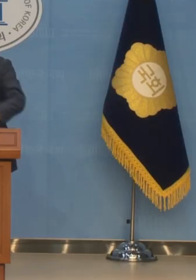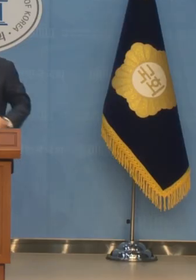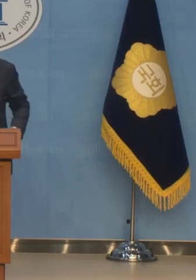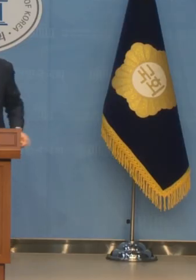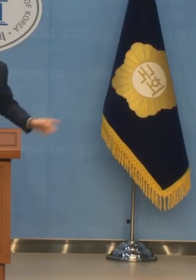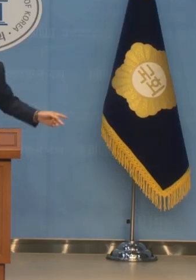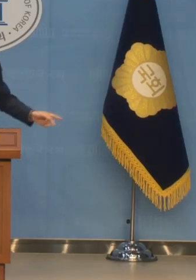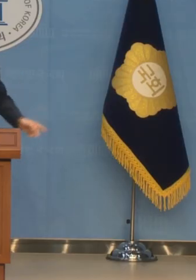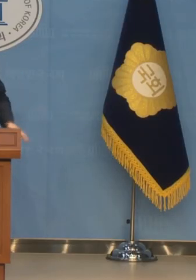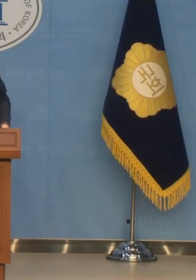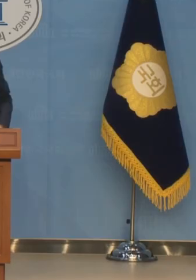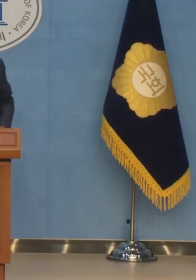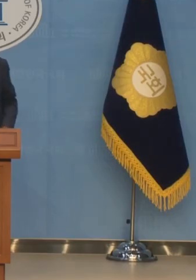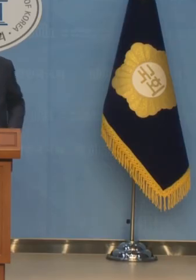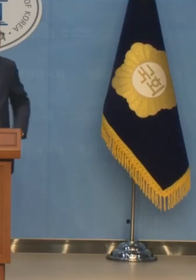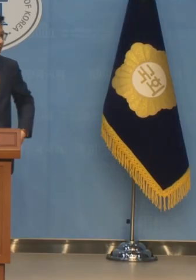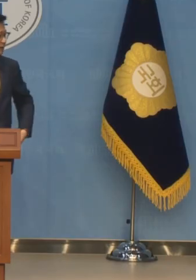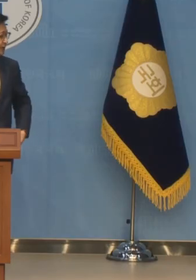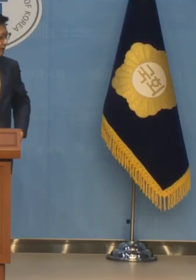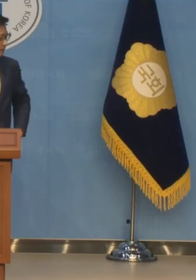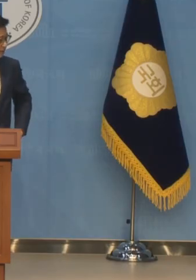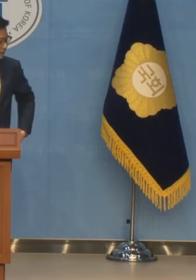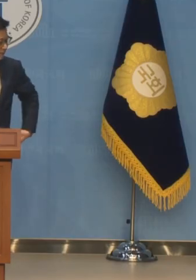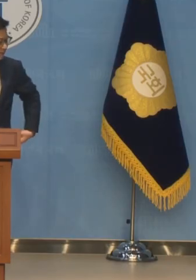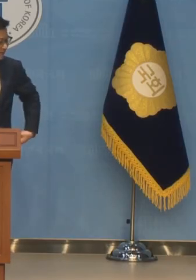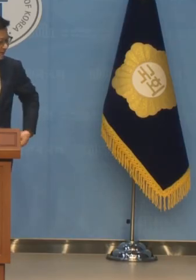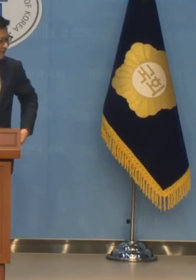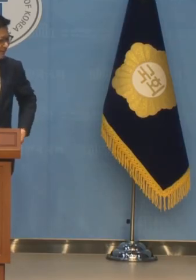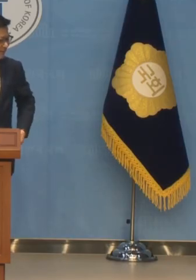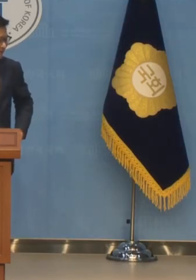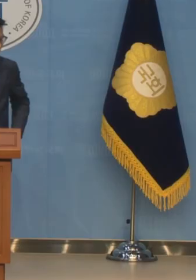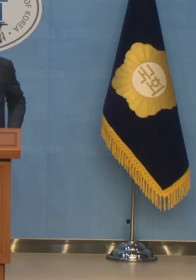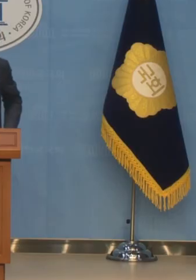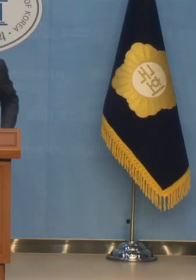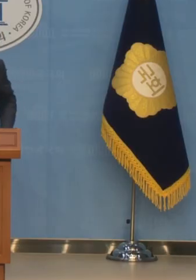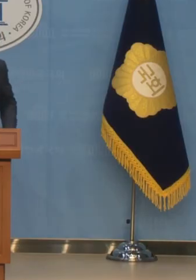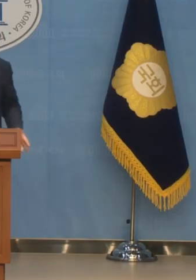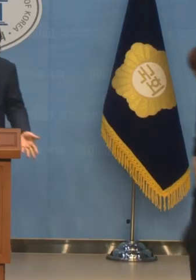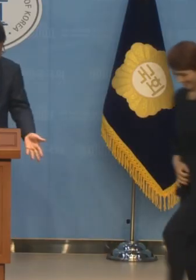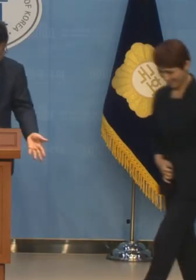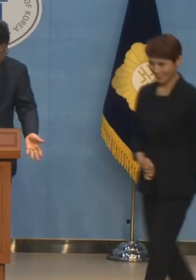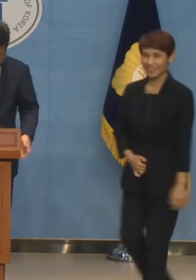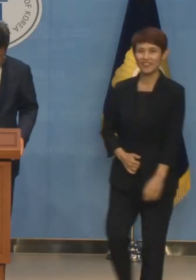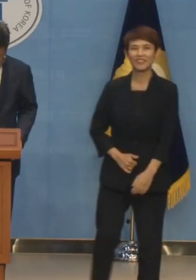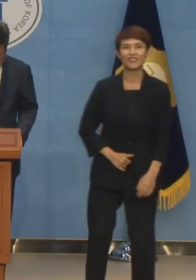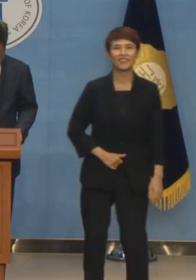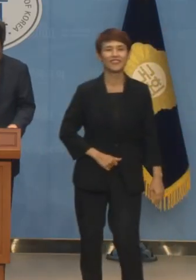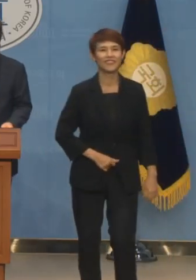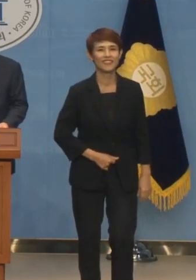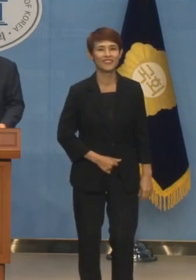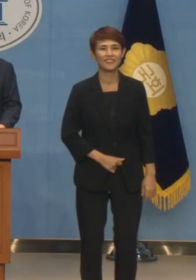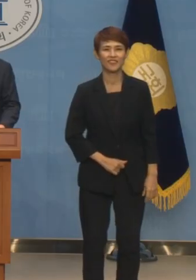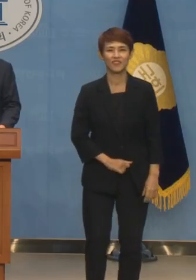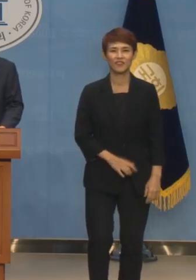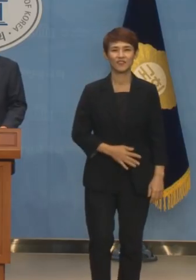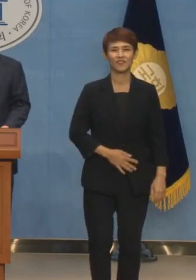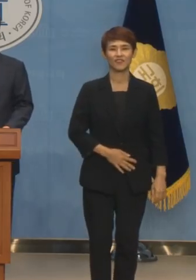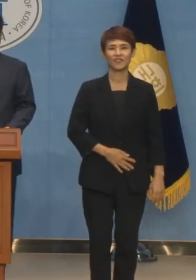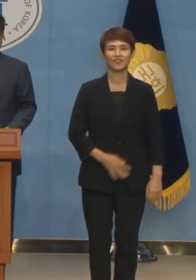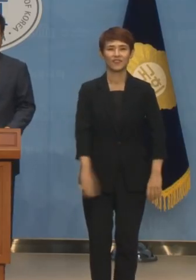수아. 예, 예. 안녕하세요. 수아. 여기 있어. 예.